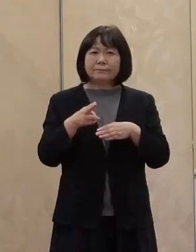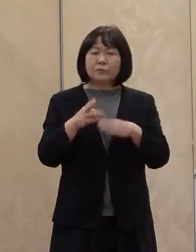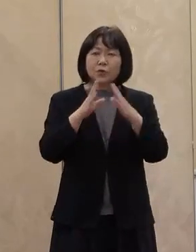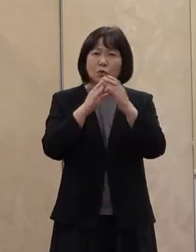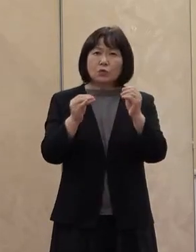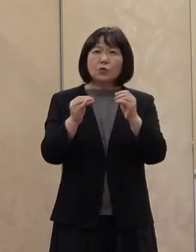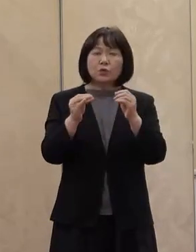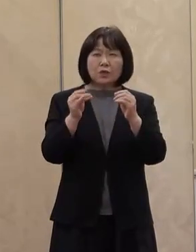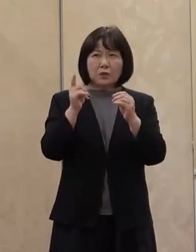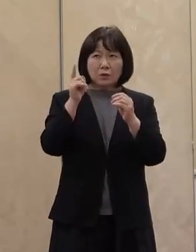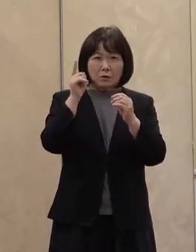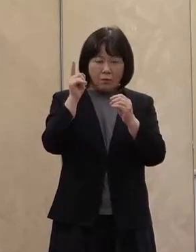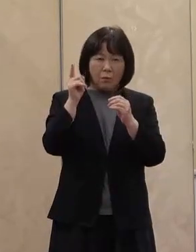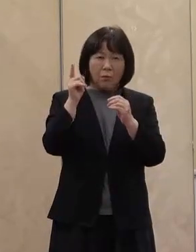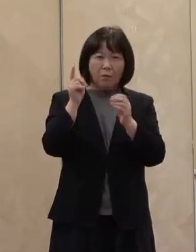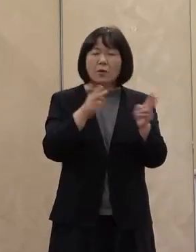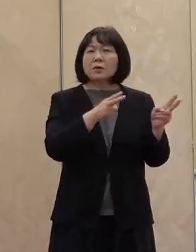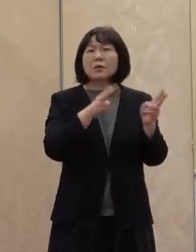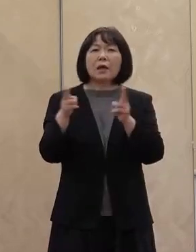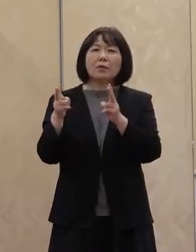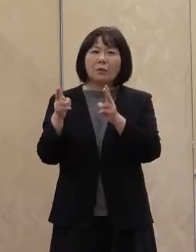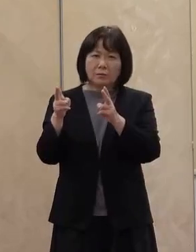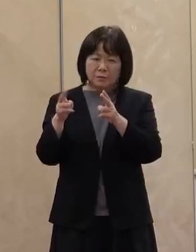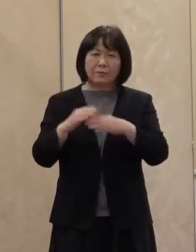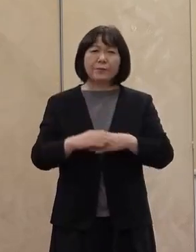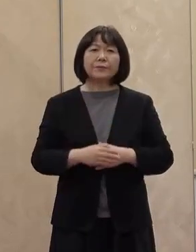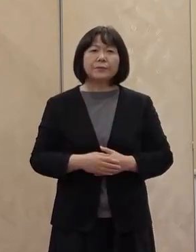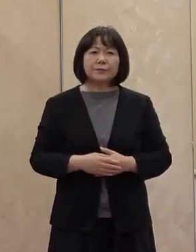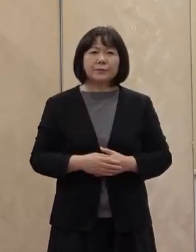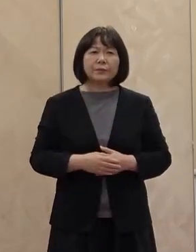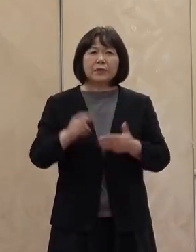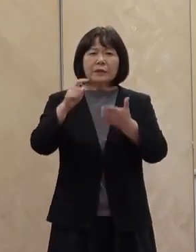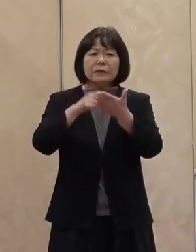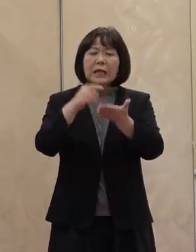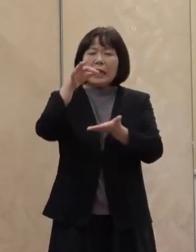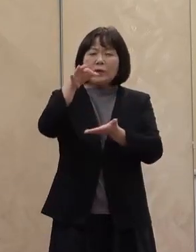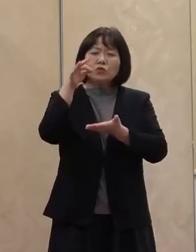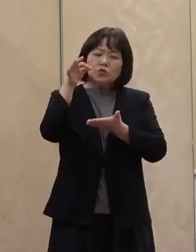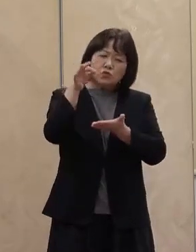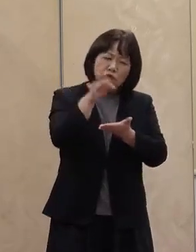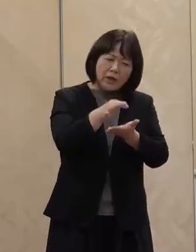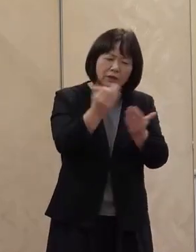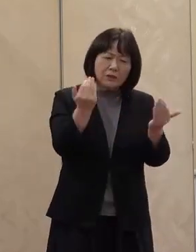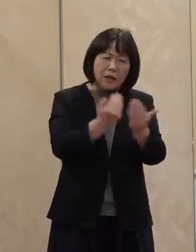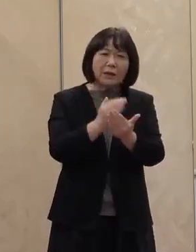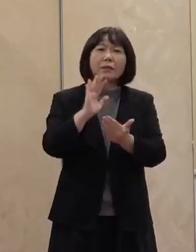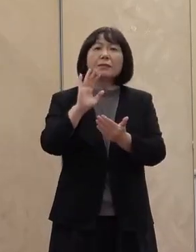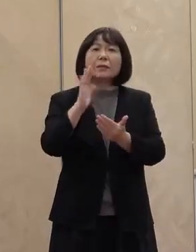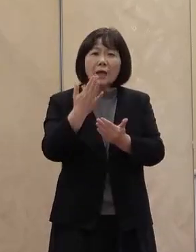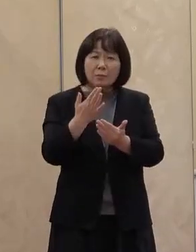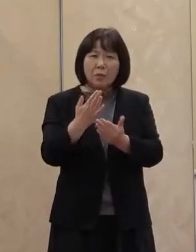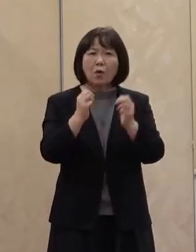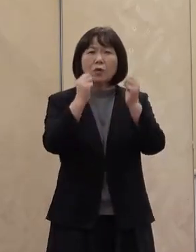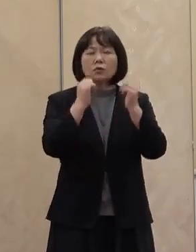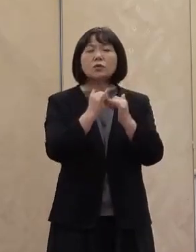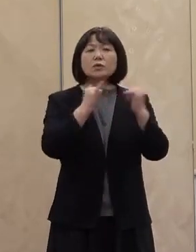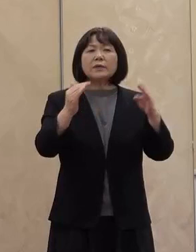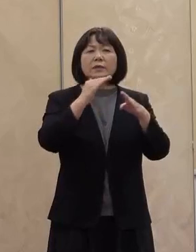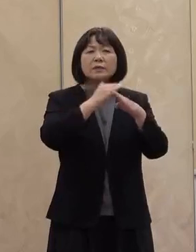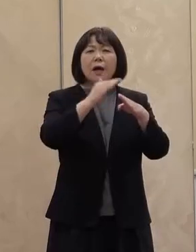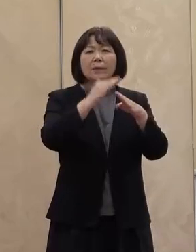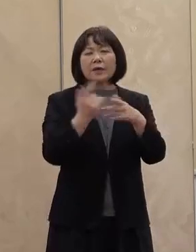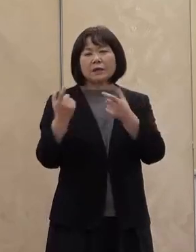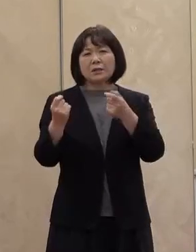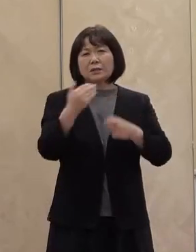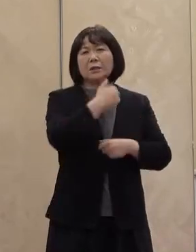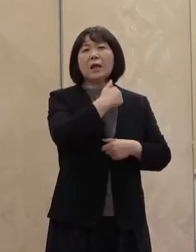国の大きな制度なんでね、まあ、税収減になった場合でも住民サービスが実行でき